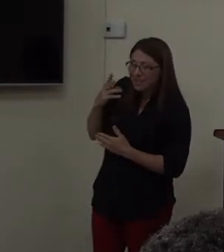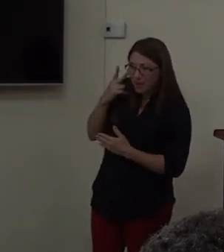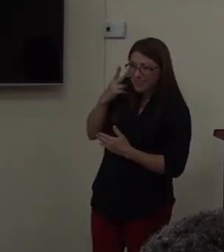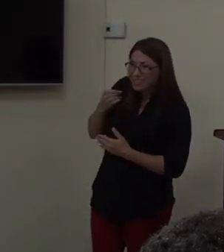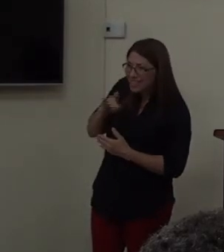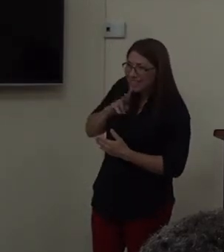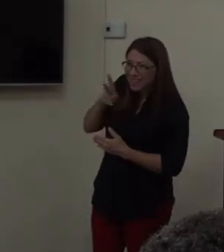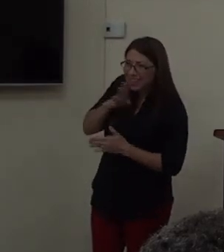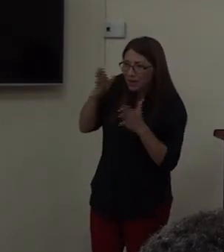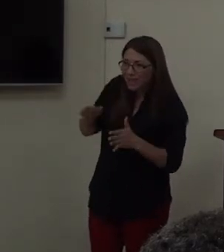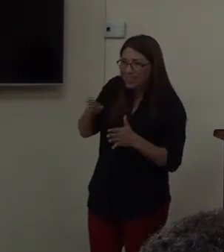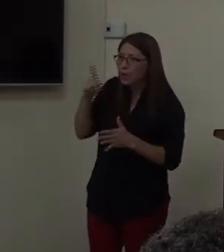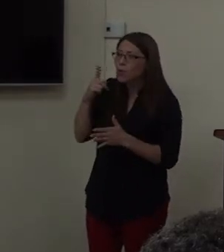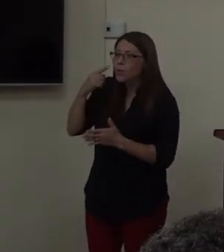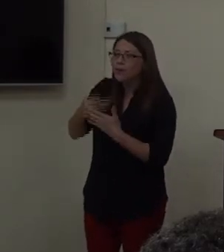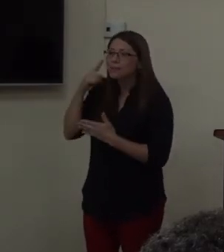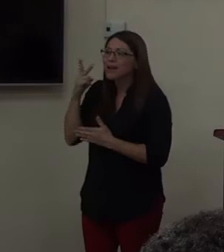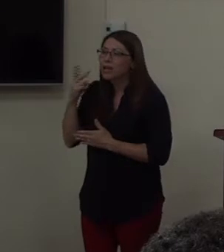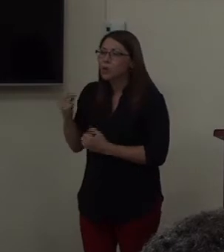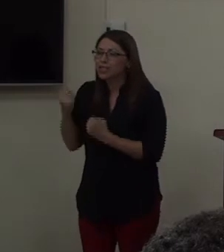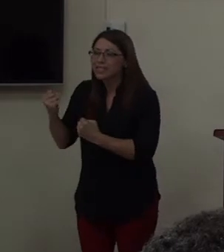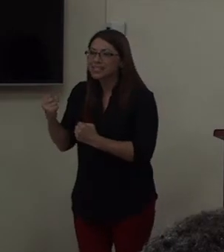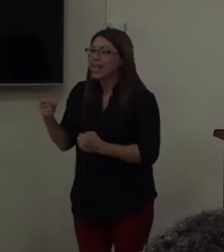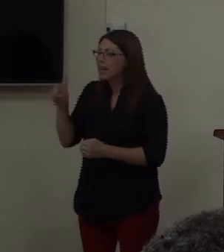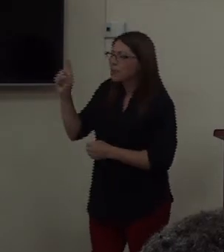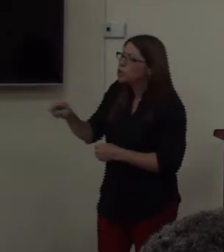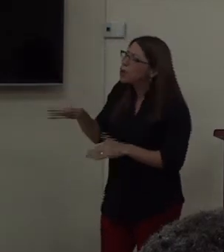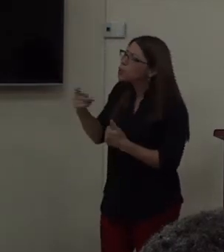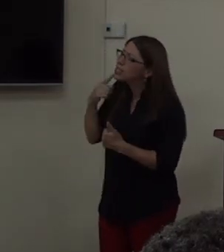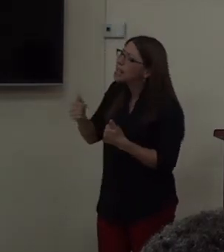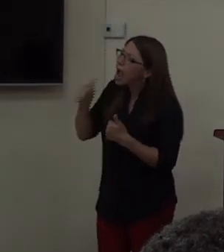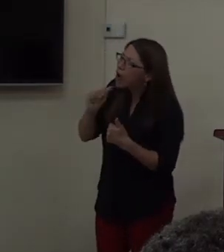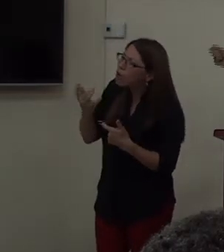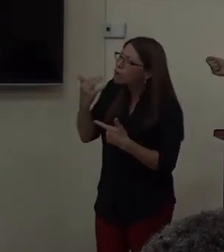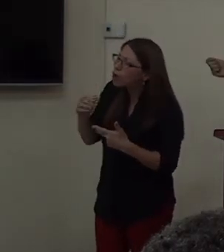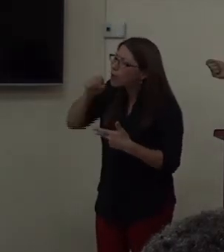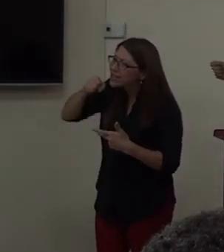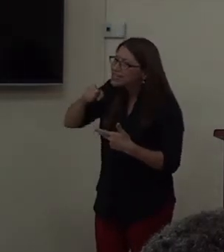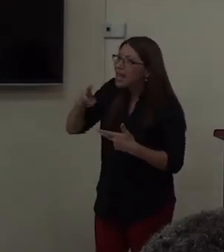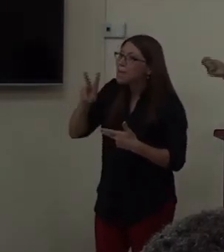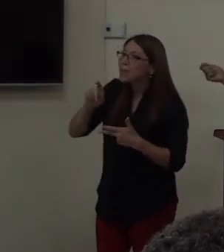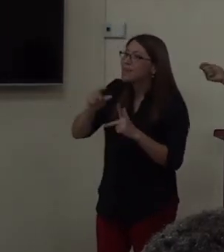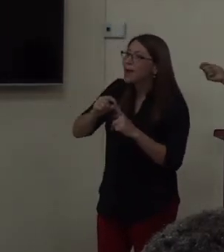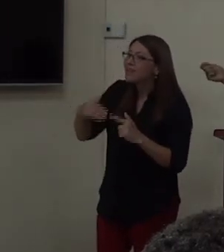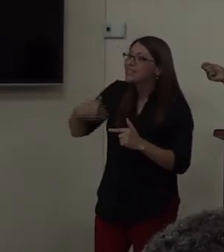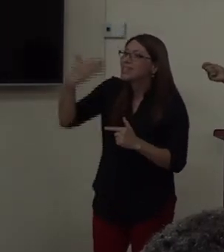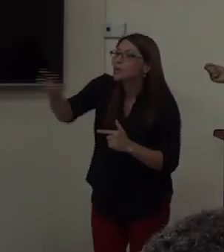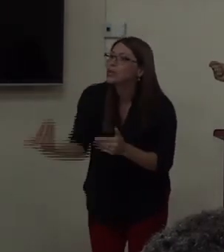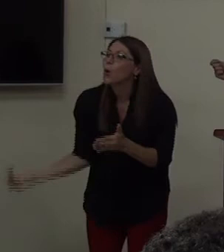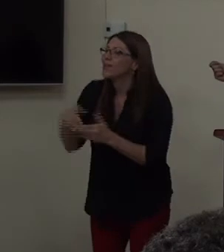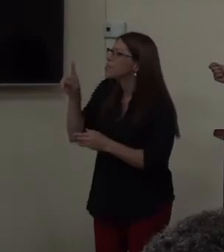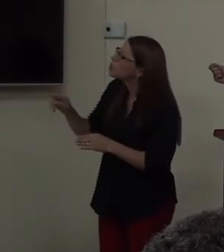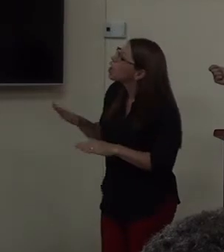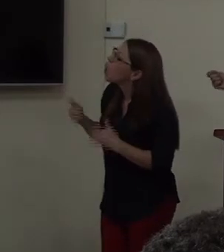ver consistencia. Entonces, le pregunta cómo se dice agua, después fuego, maíz, tal y tal. Y 20 palabras después, ¿cómo es agua? Y